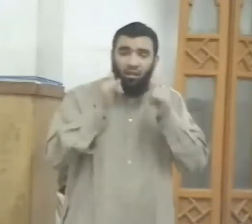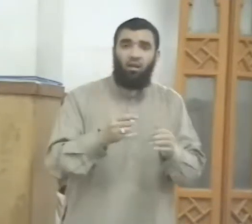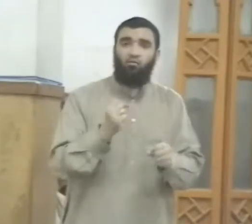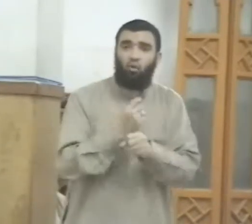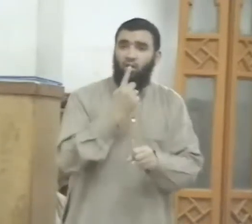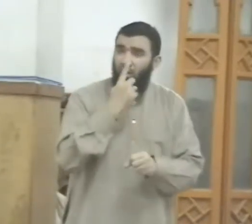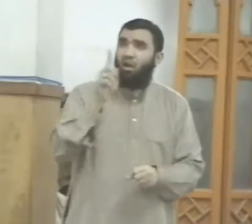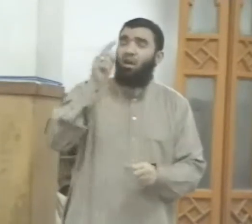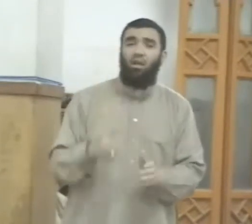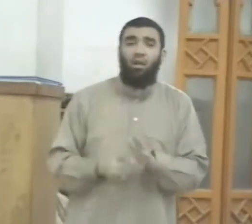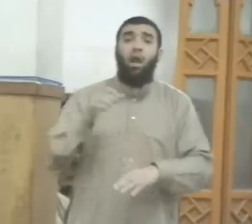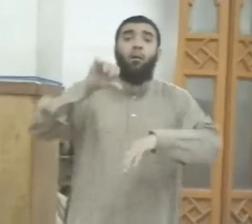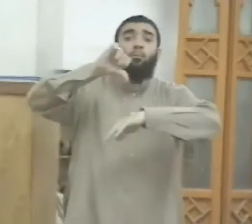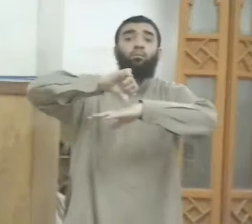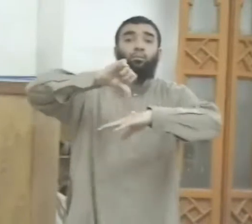أماكن علاج الإيدز فوق الطاقة،